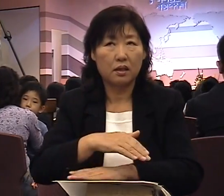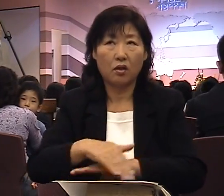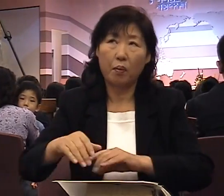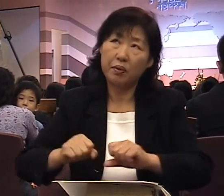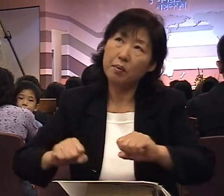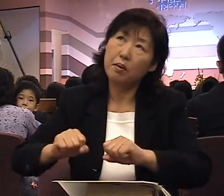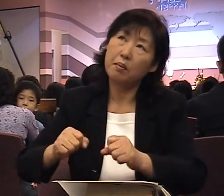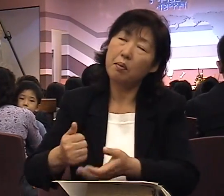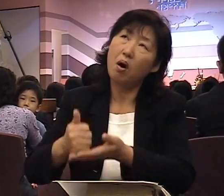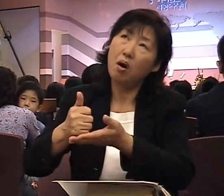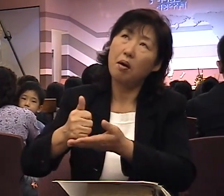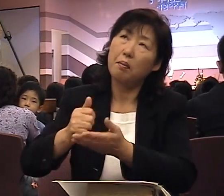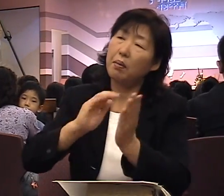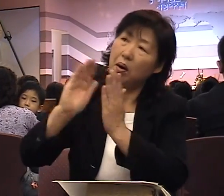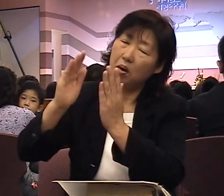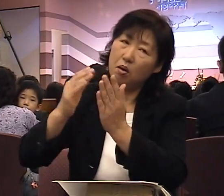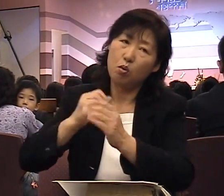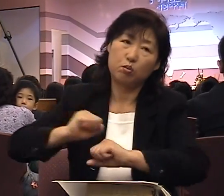것이에요.